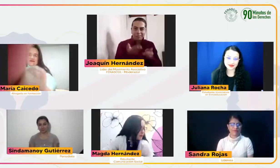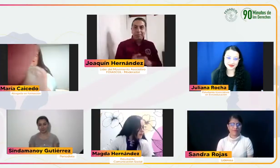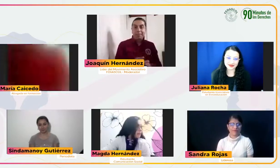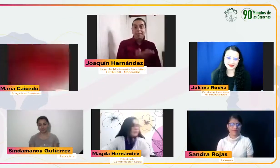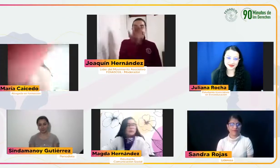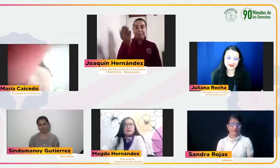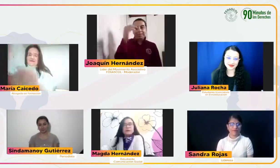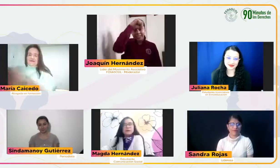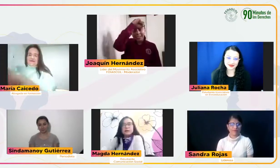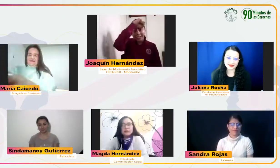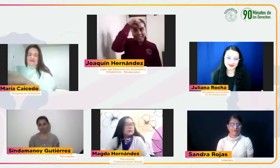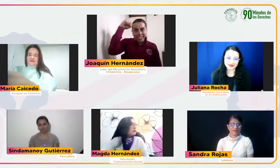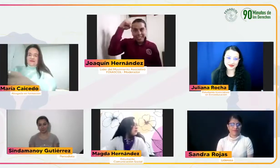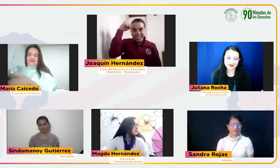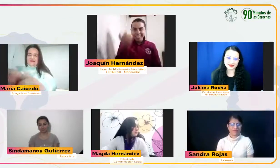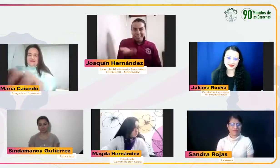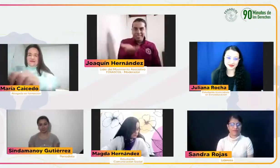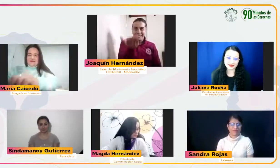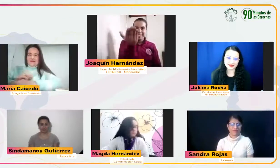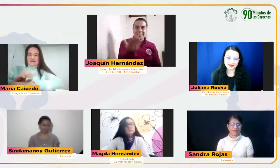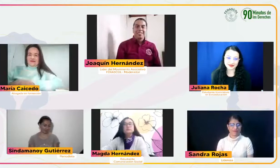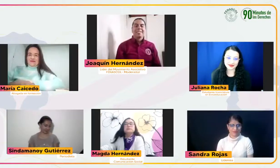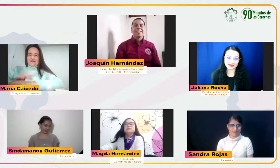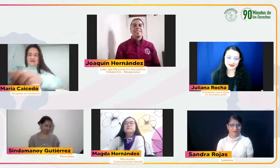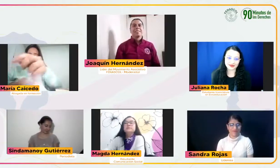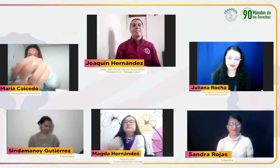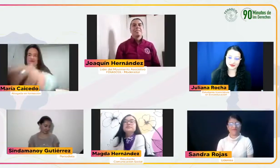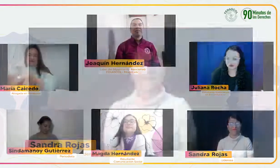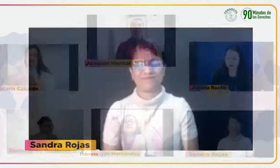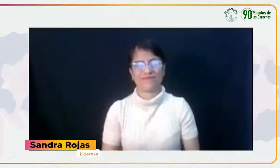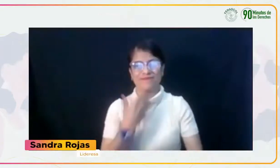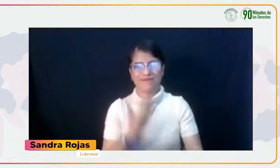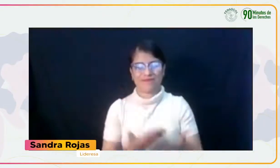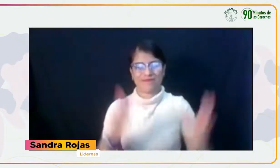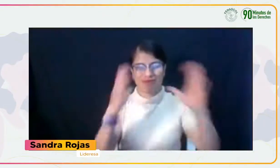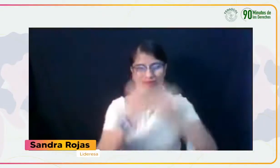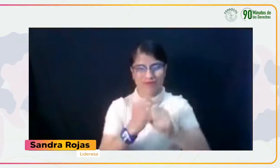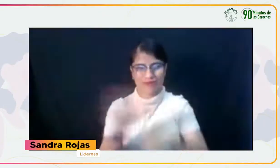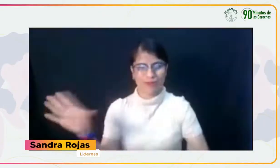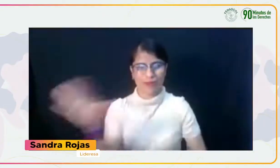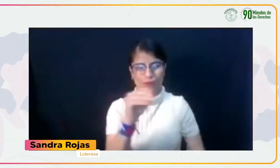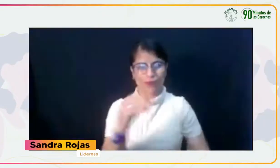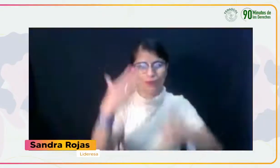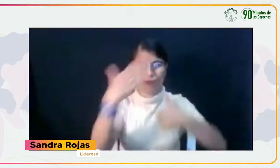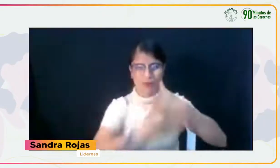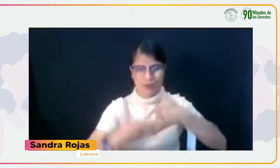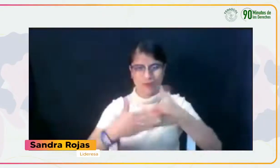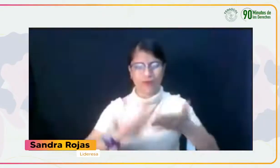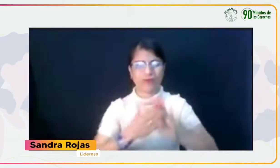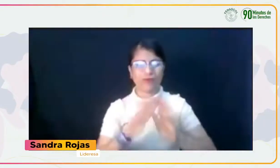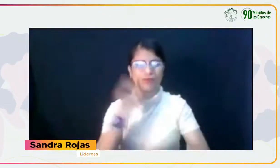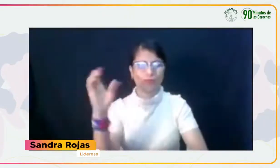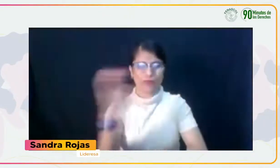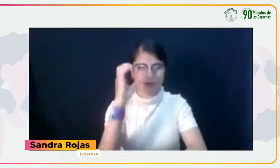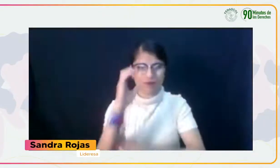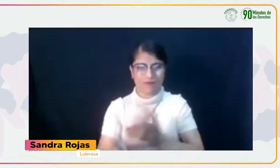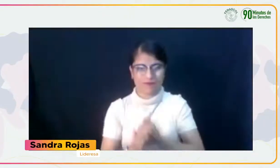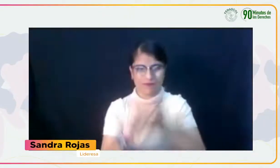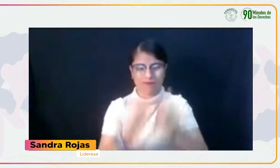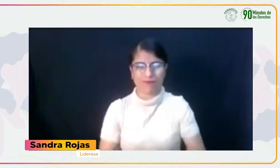Magda, muchísimas gracias por estar y ahora démosle la seña a Sandra Rojas. Buenas noches para toda Colombia, para la